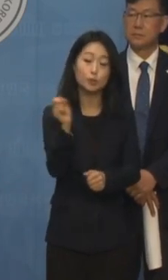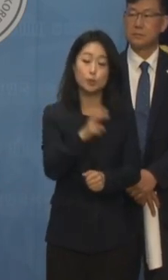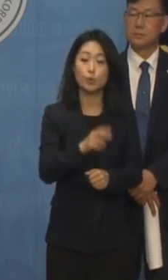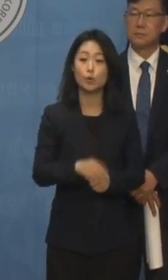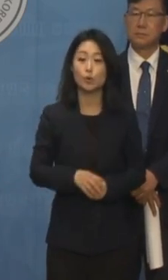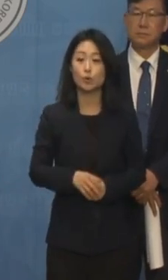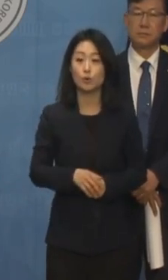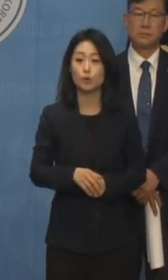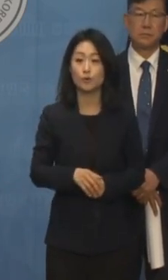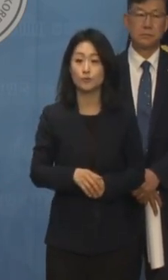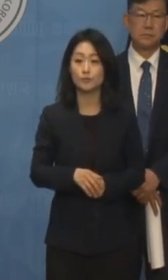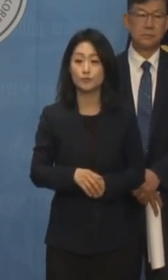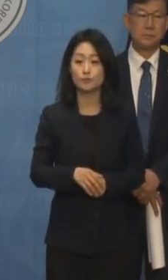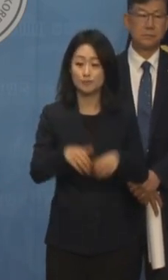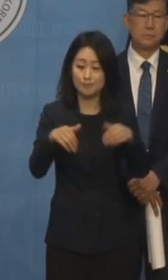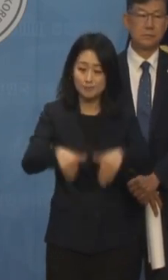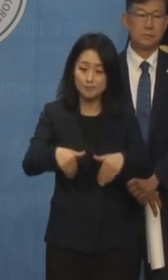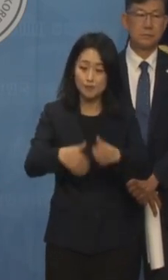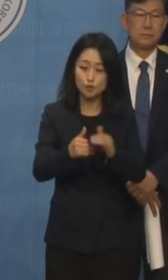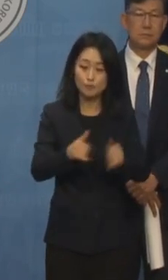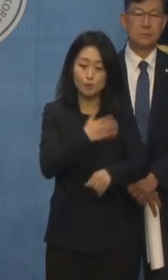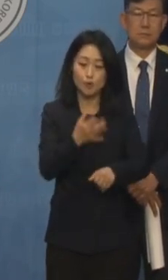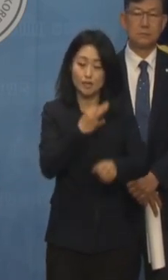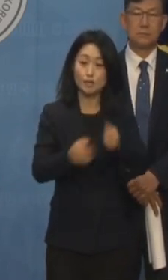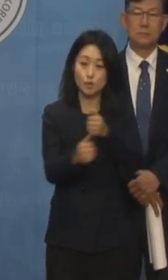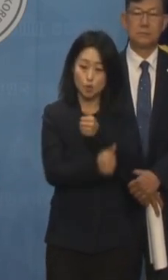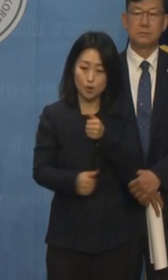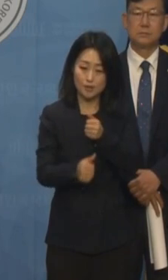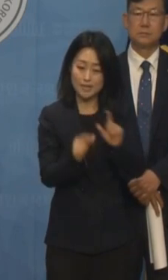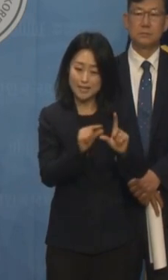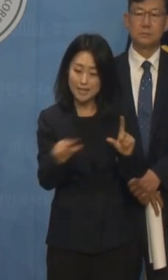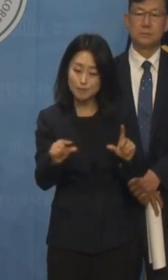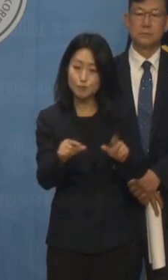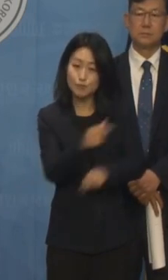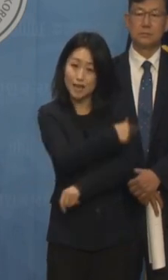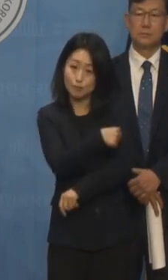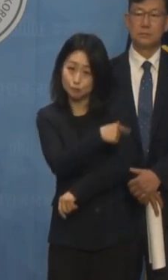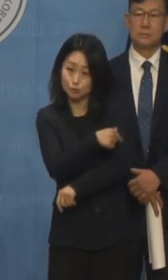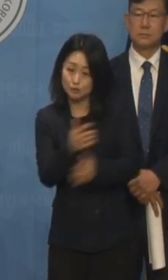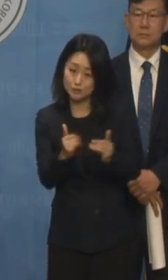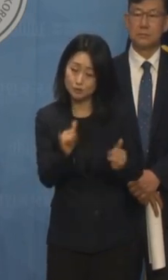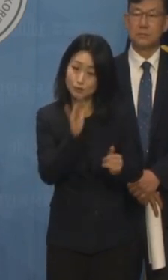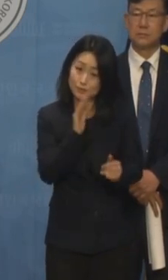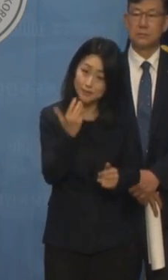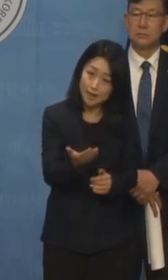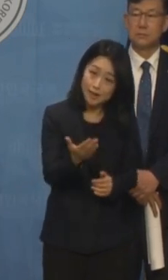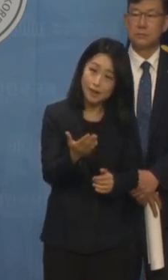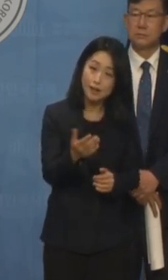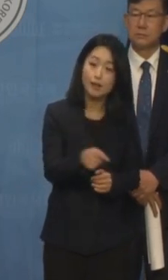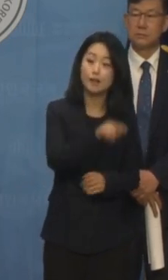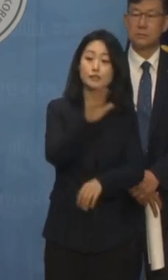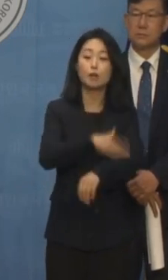이에 부하내동한 국민권익위원회 일부 간부들과 직원들입니까?